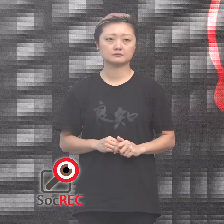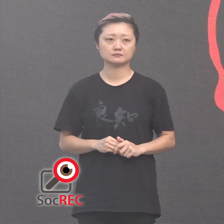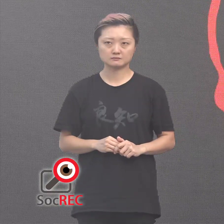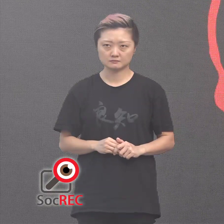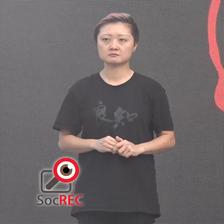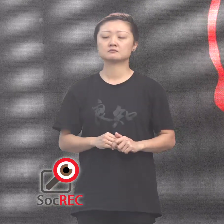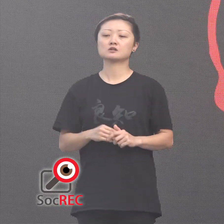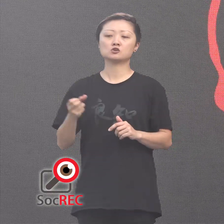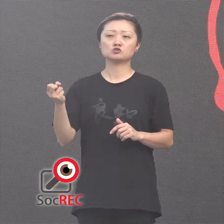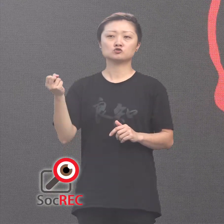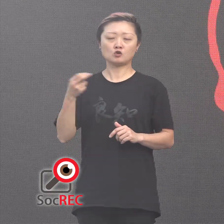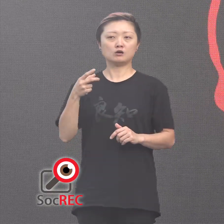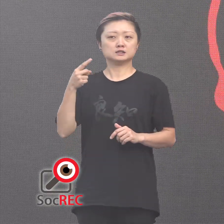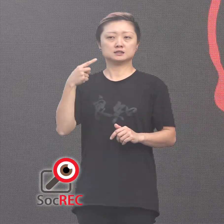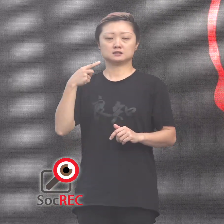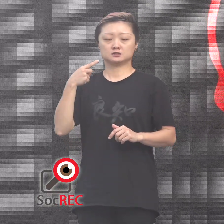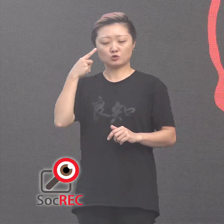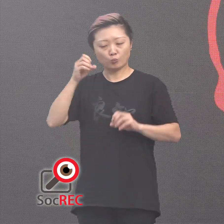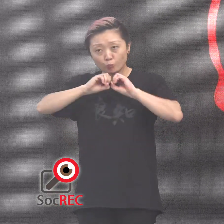我想告诉大家，